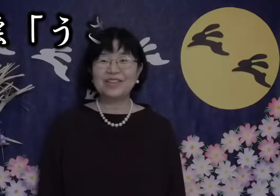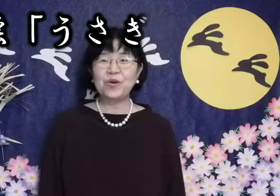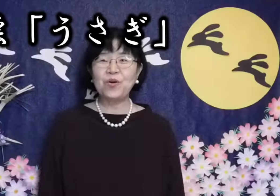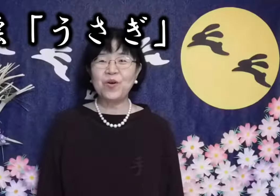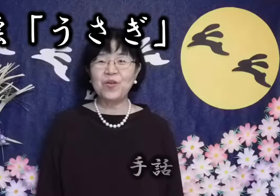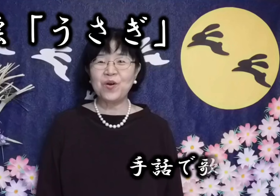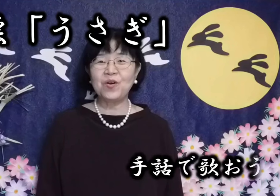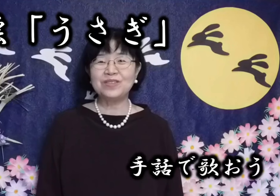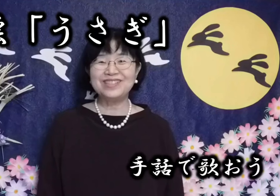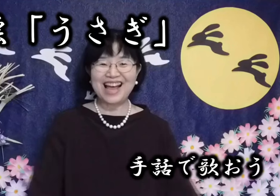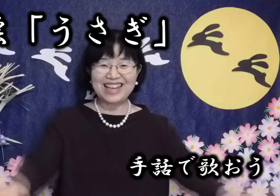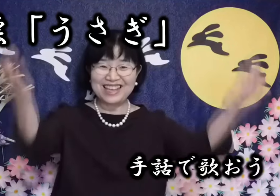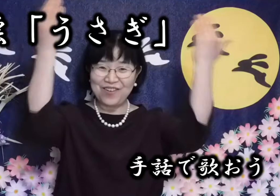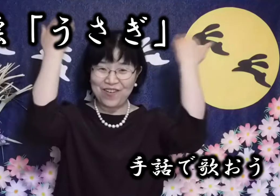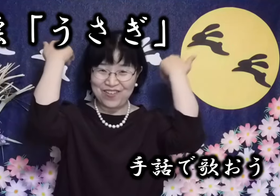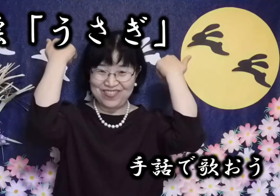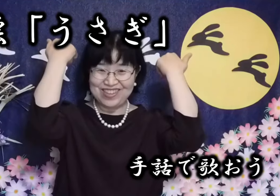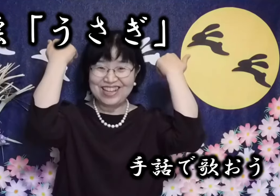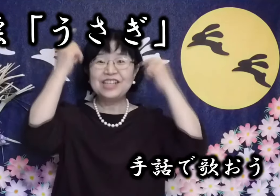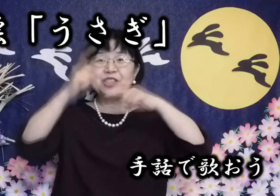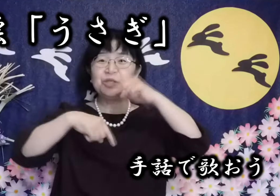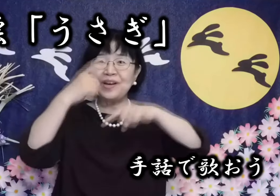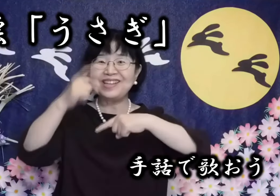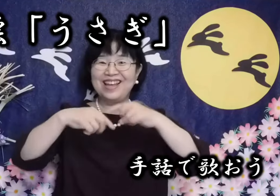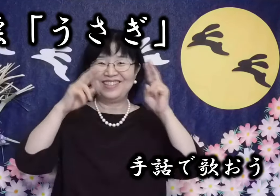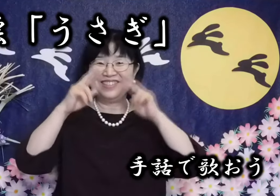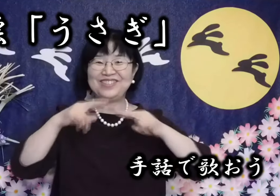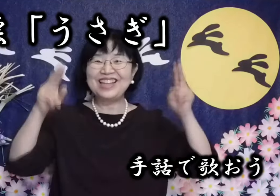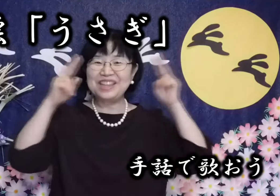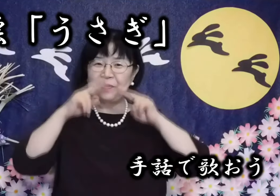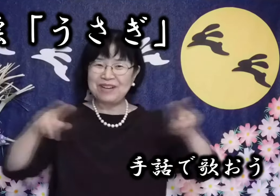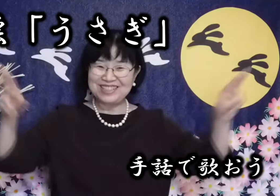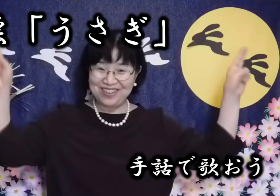童謡のうさぎを手話で歌ってみましょう。